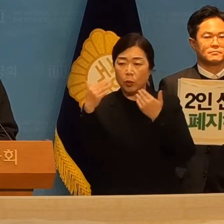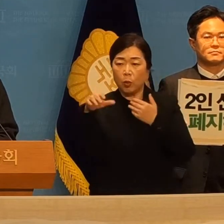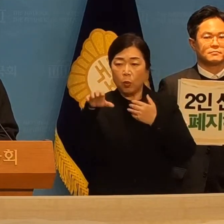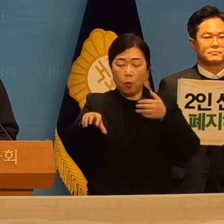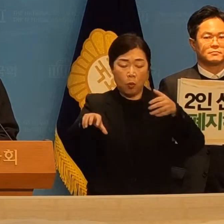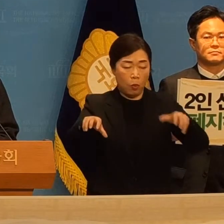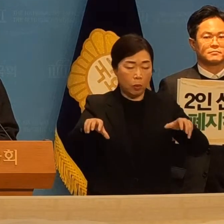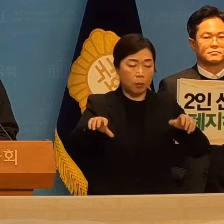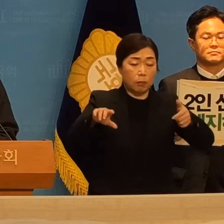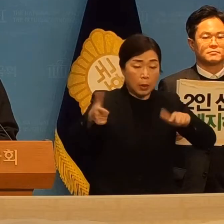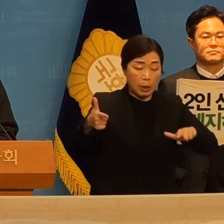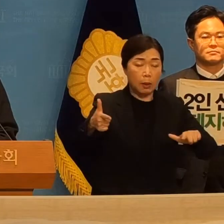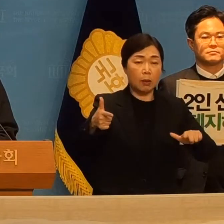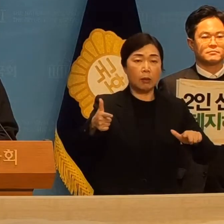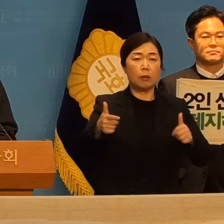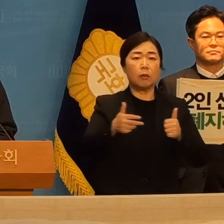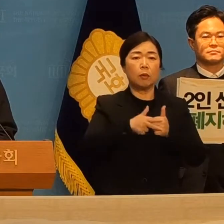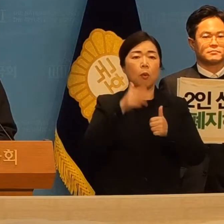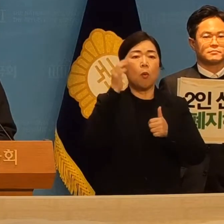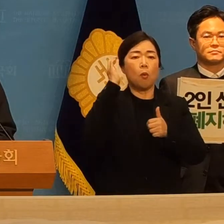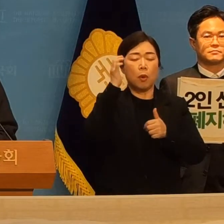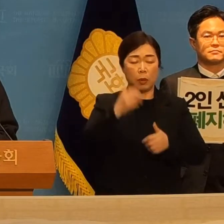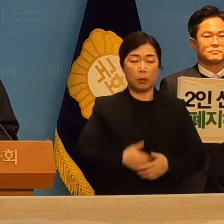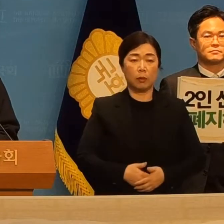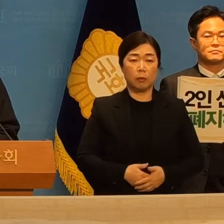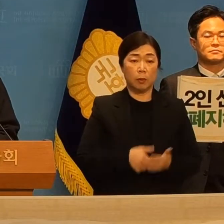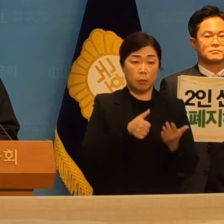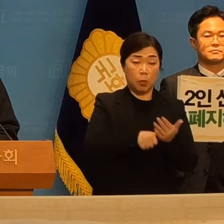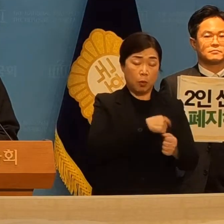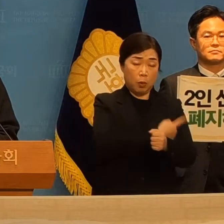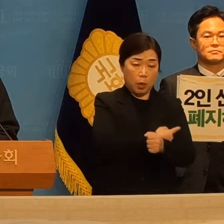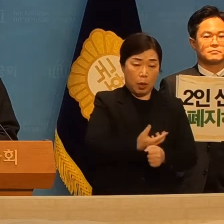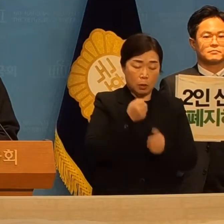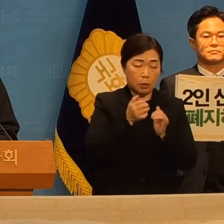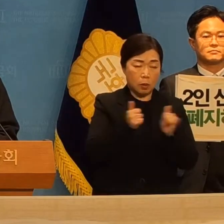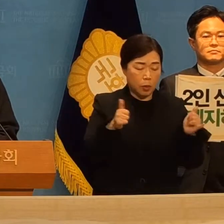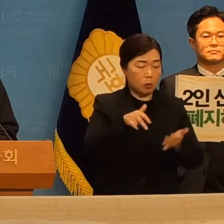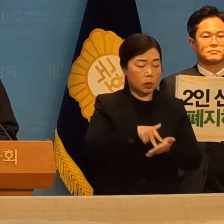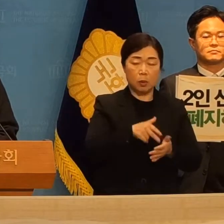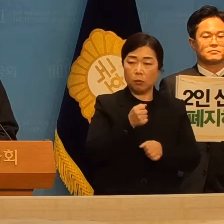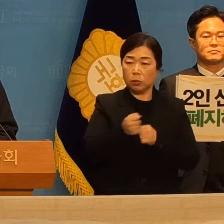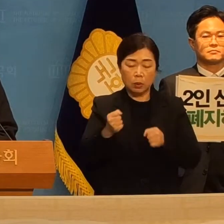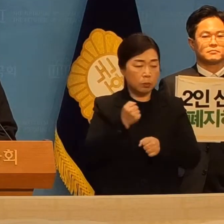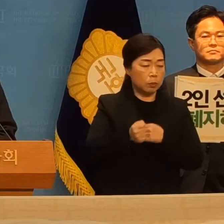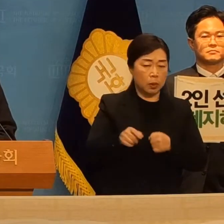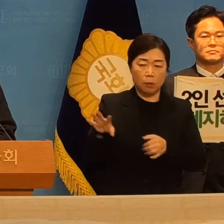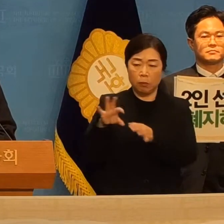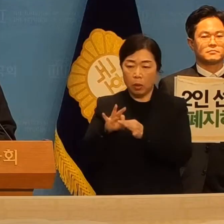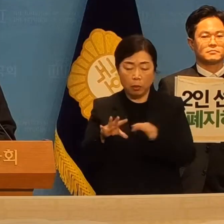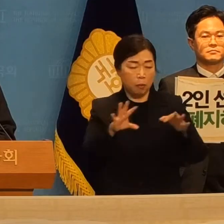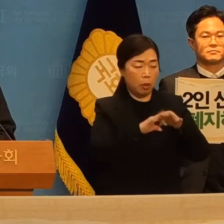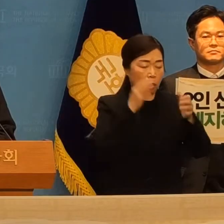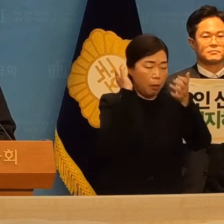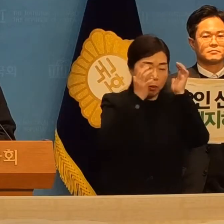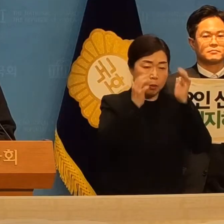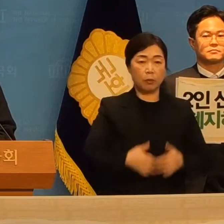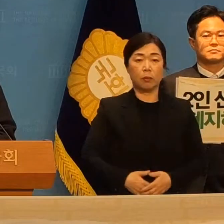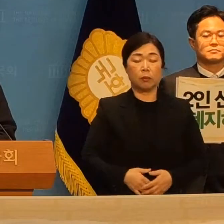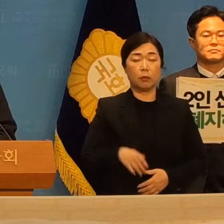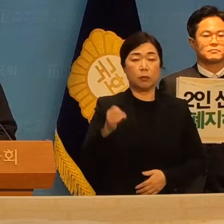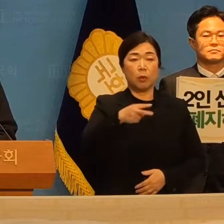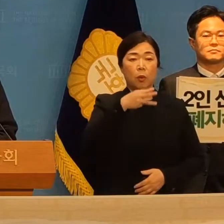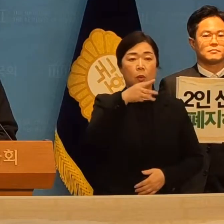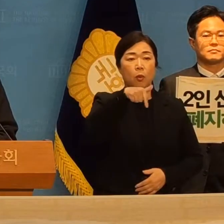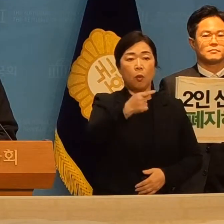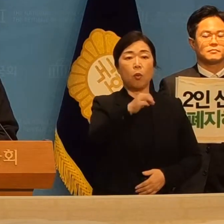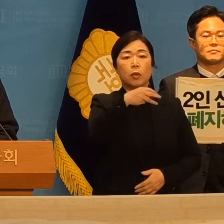지경입니다. 유권자 혼란이 가장 심각한 안입니다. 또한 역시 공릉 2동 중계본동은 산 터널로